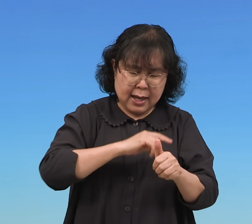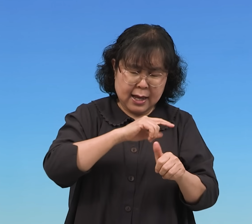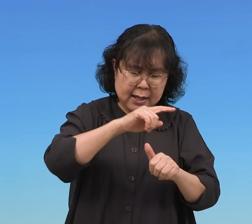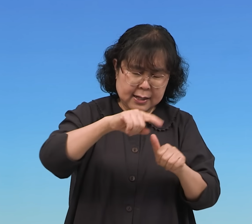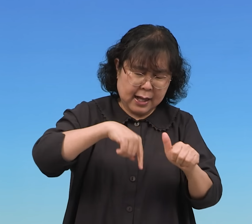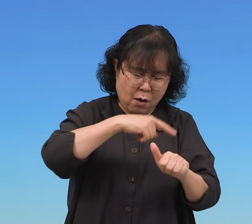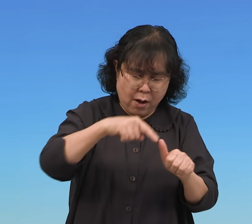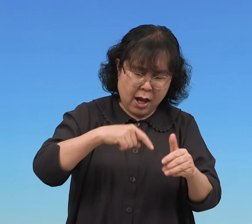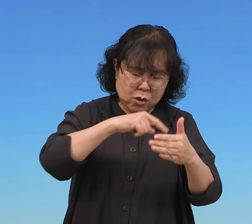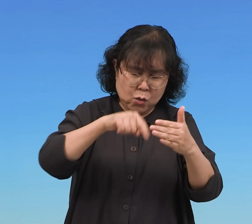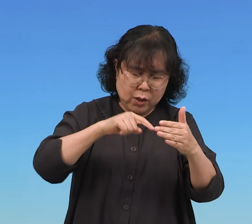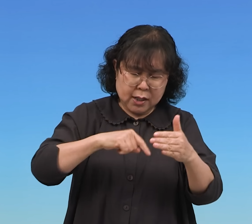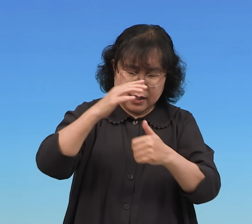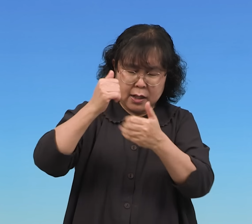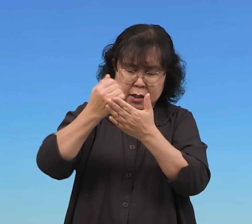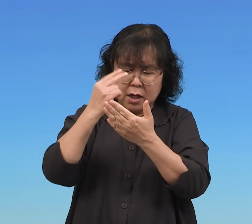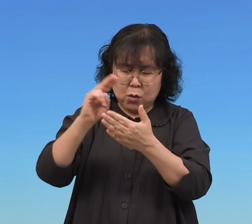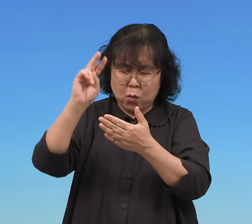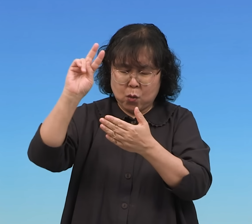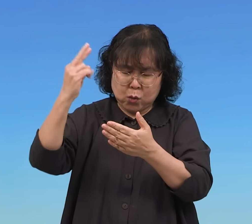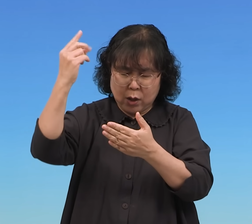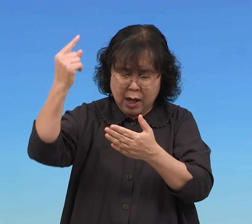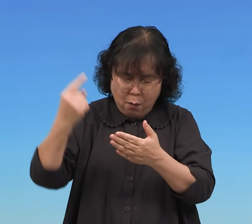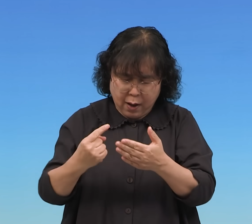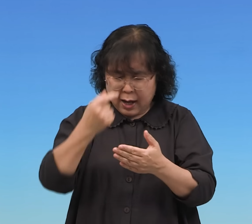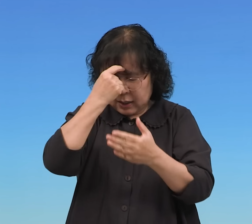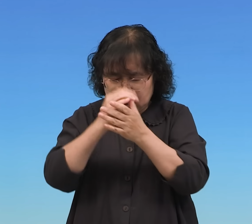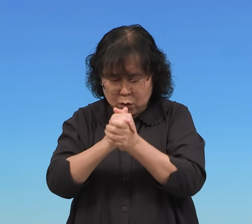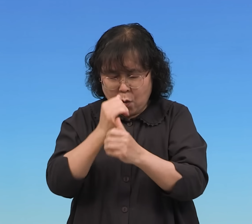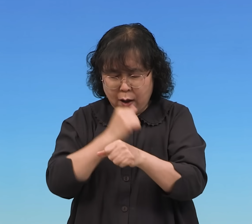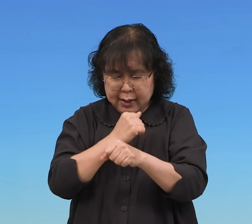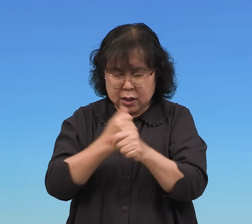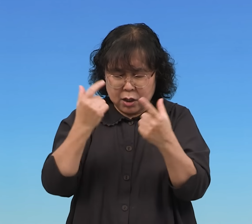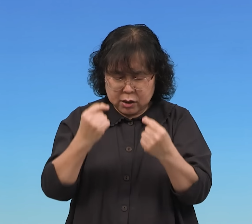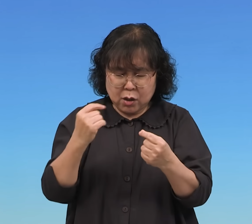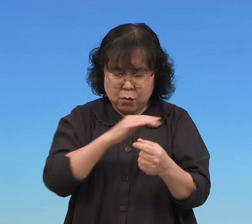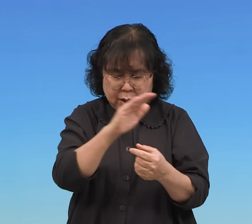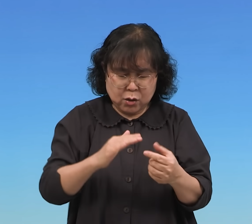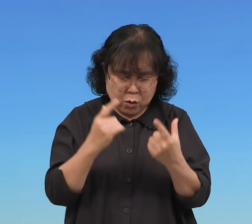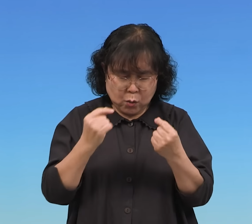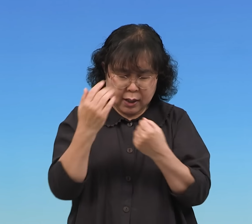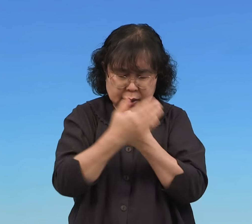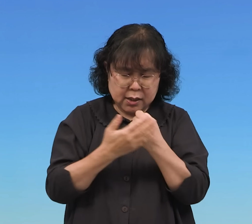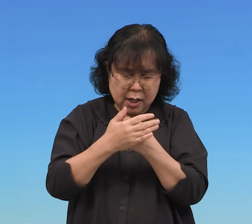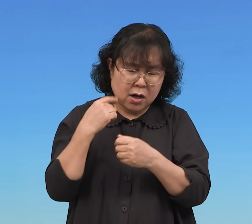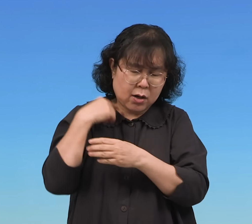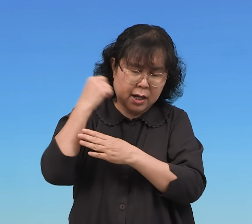부르짖듯이 살아계신 하나님, 우리에게도 그 은혜를 허락하여 주시옵소서.